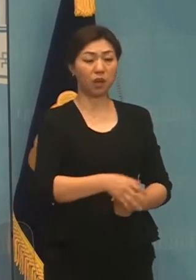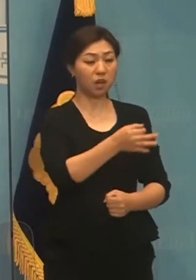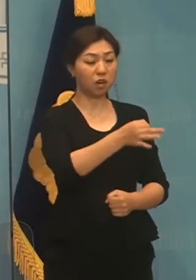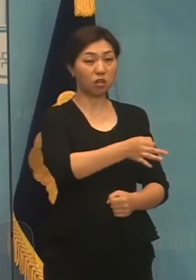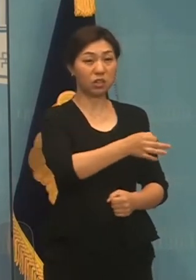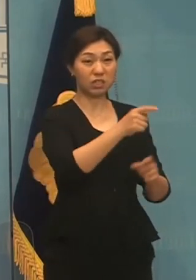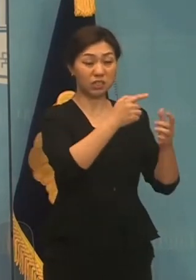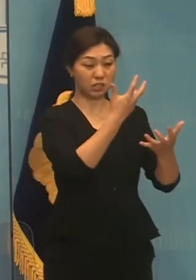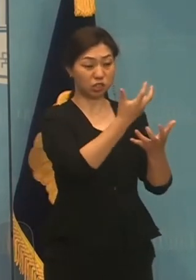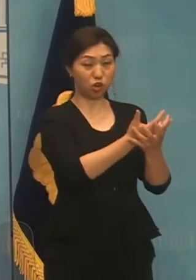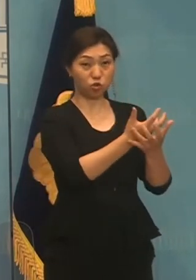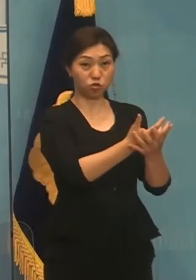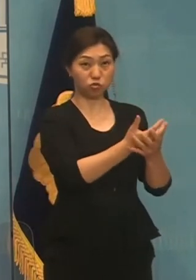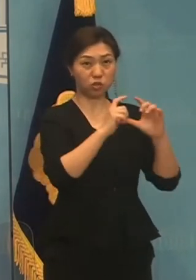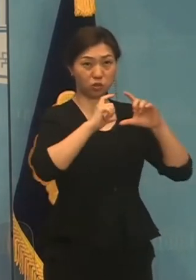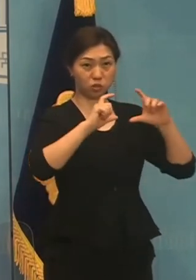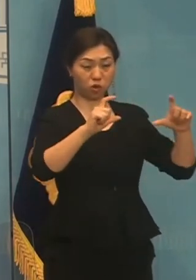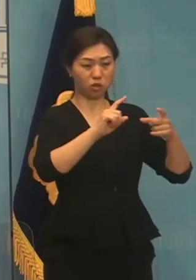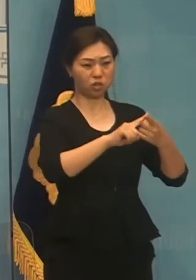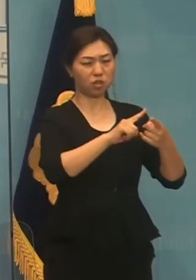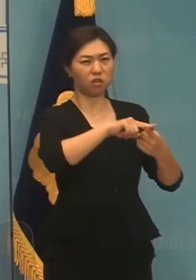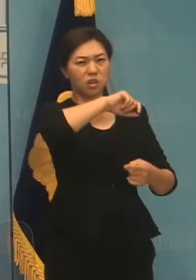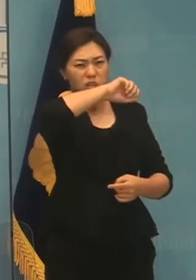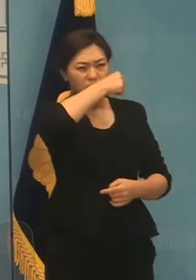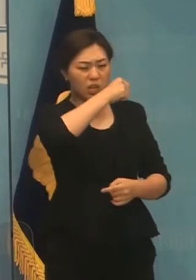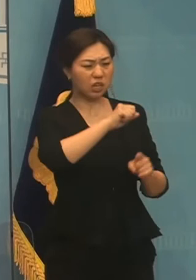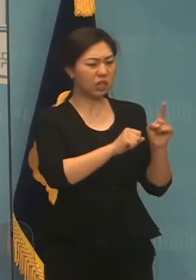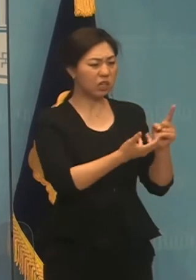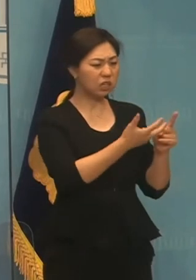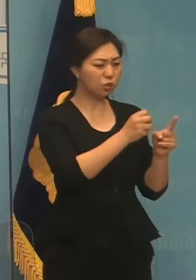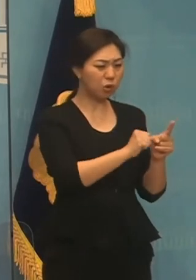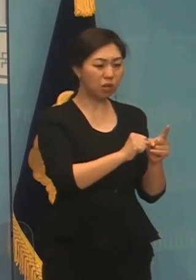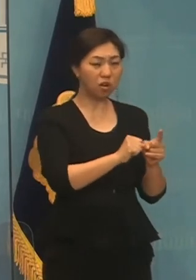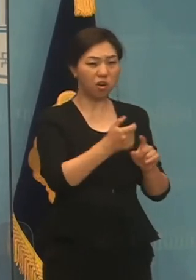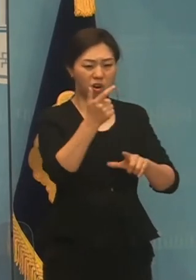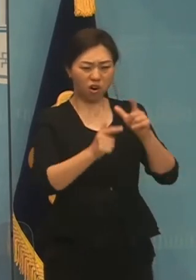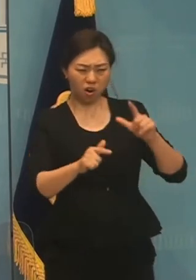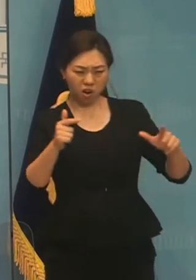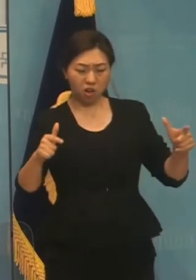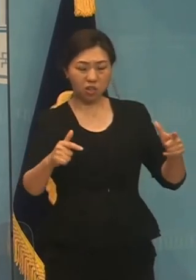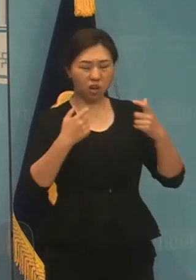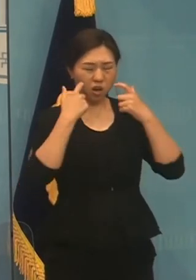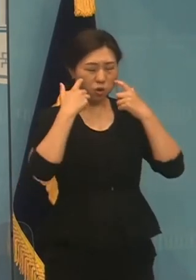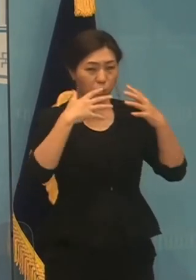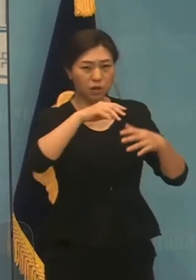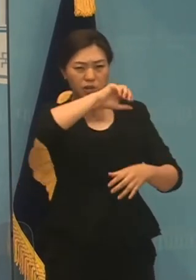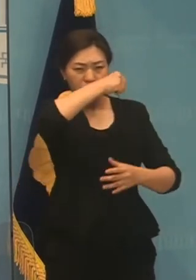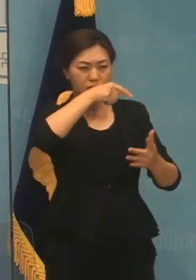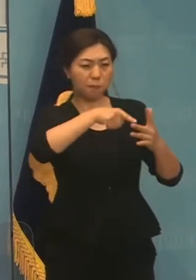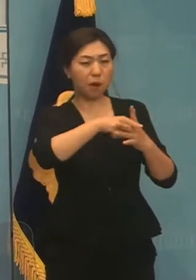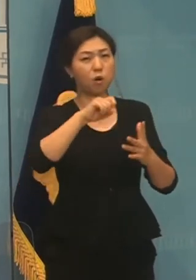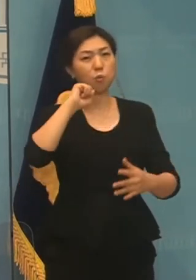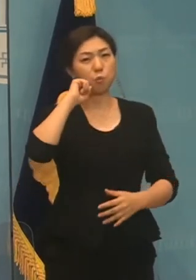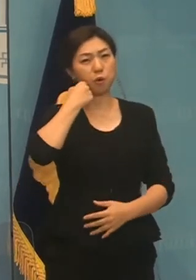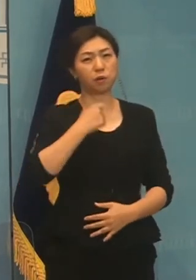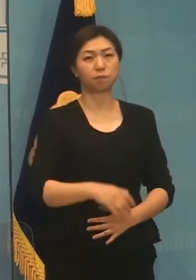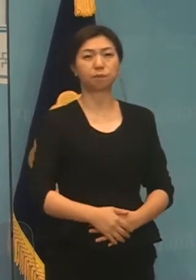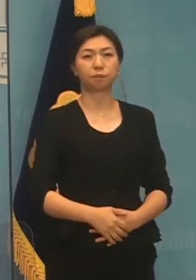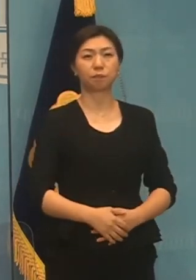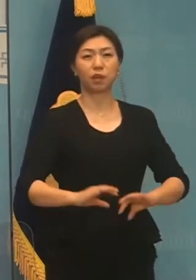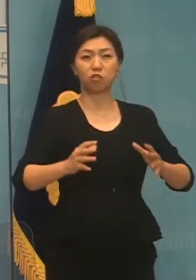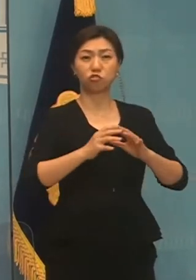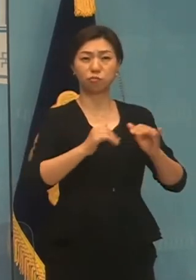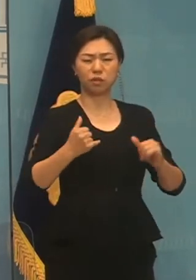원에서 수백조 원까지 제각각일 정도로 정확한 비용 추계가 불가능하다. 국민 부담이